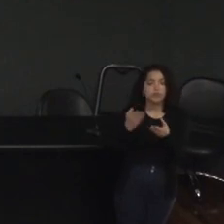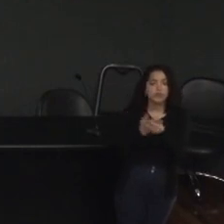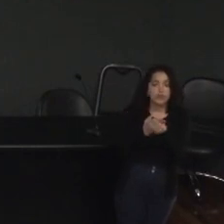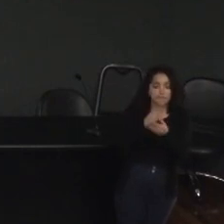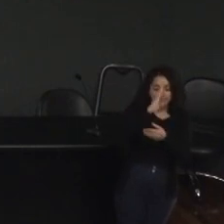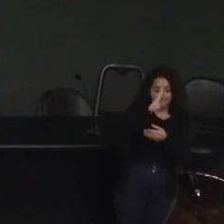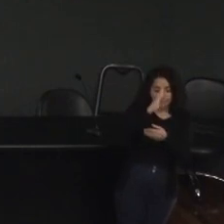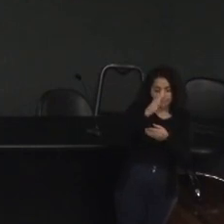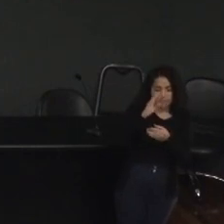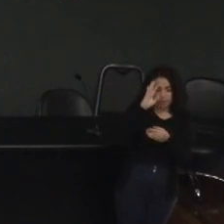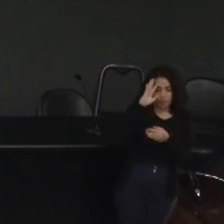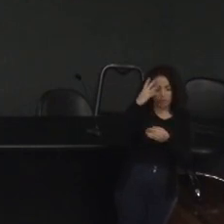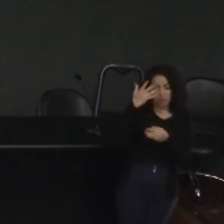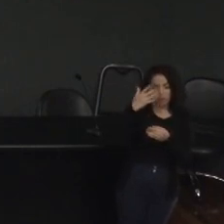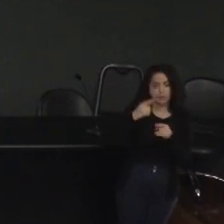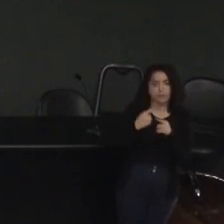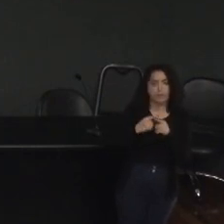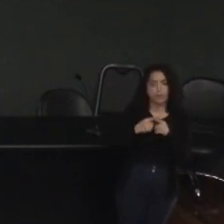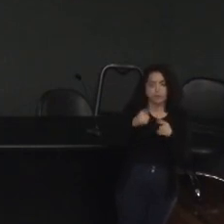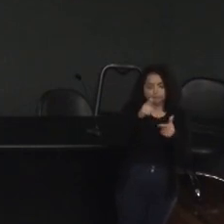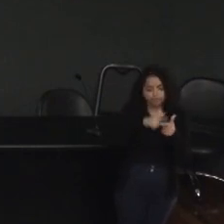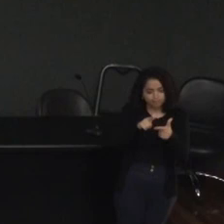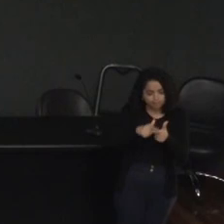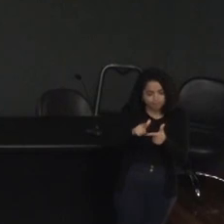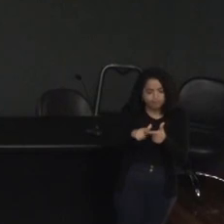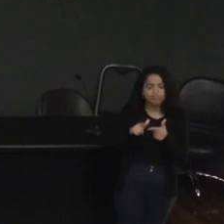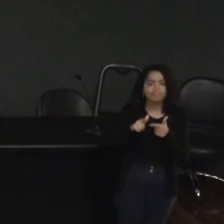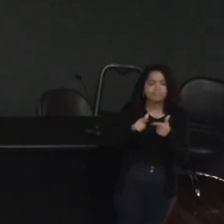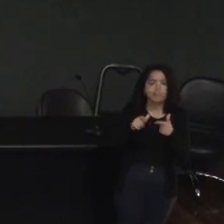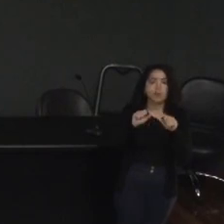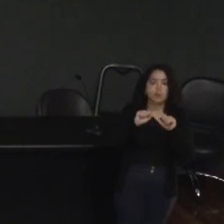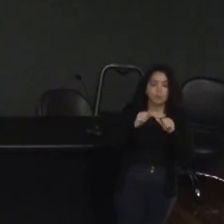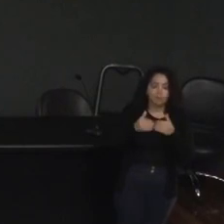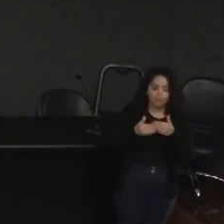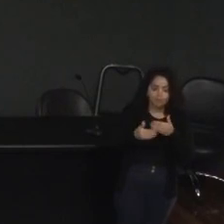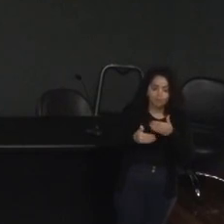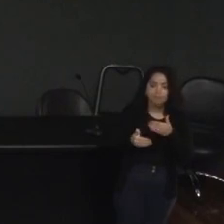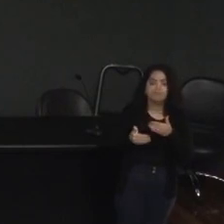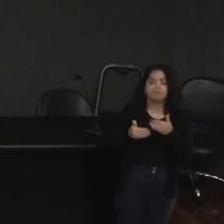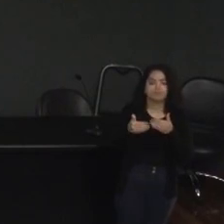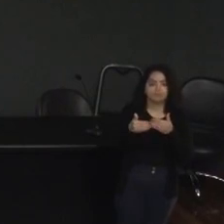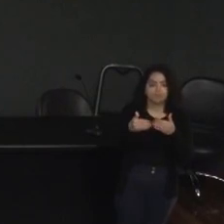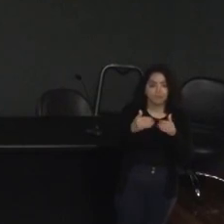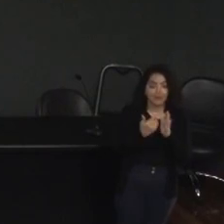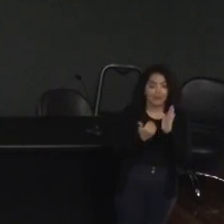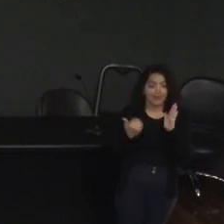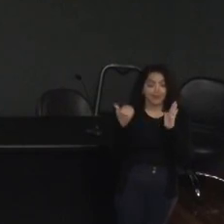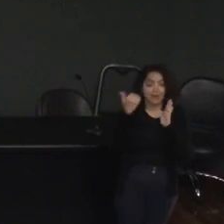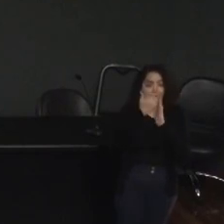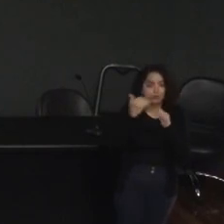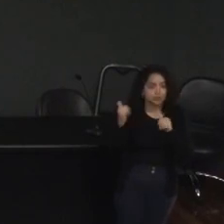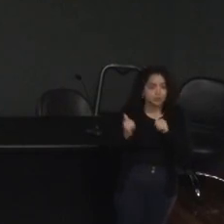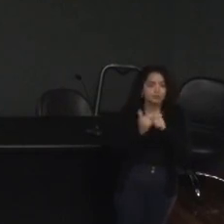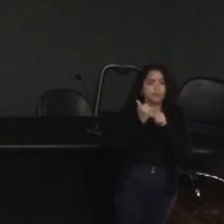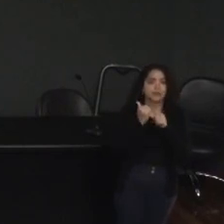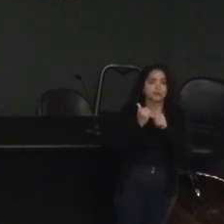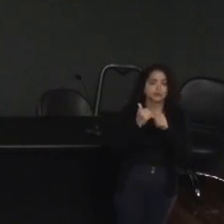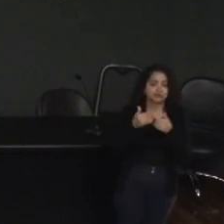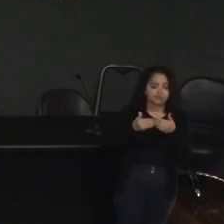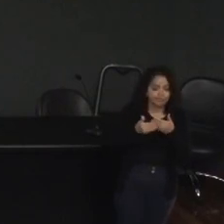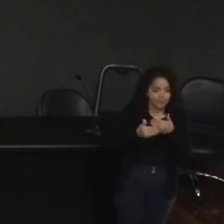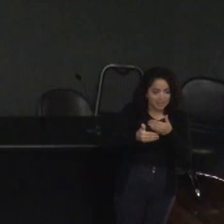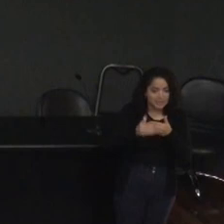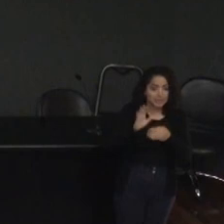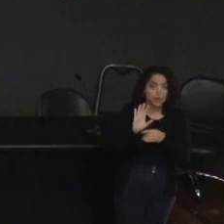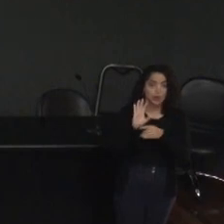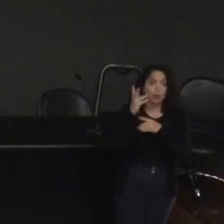primeiro porque porque a chance de dar problema é muito grande porque a probabilidade é muito alta e o impacto é muito alto então a chance daquilo acontecer